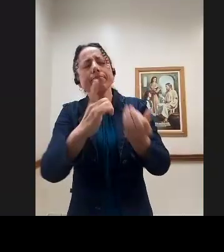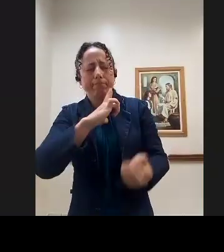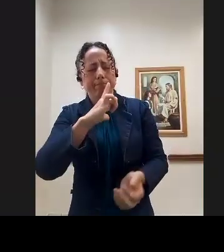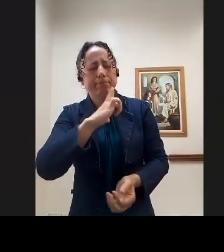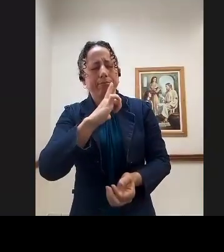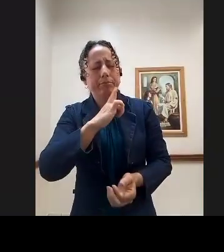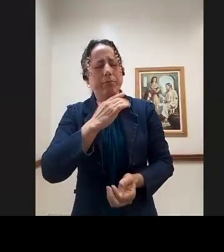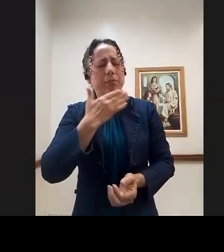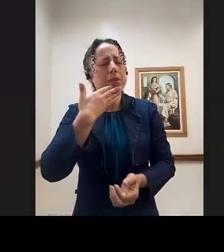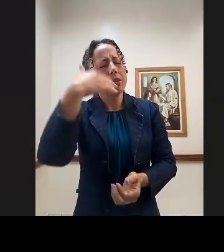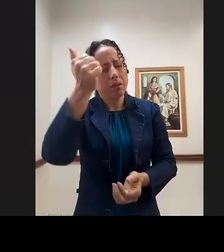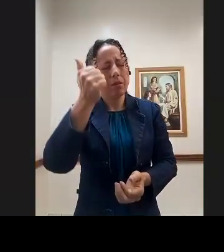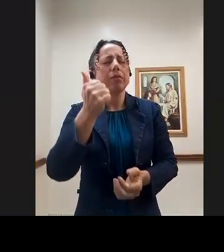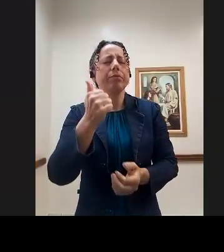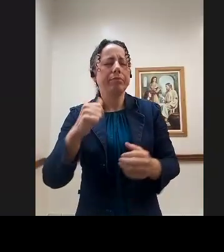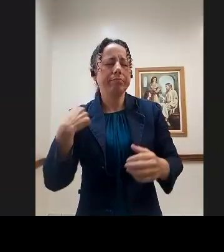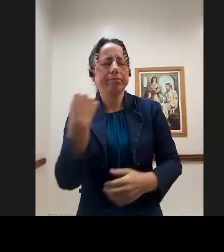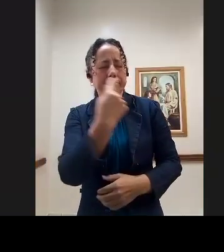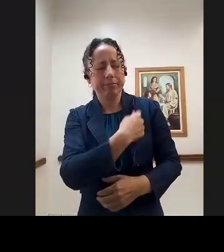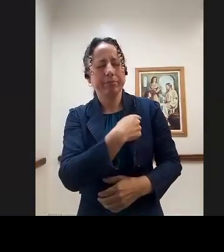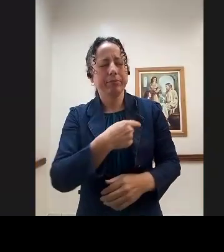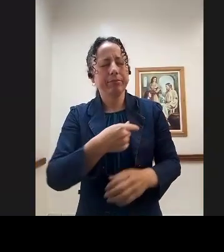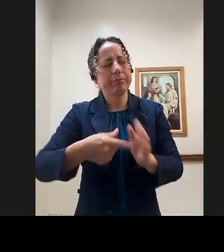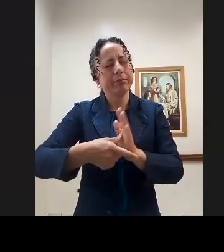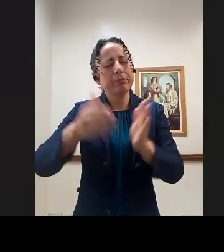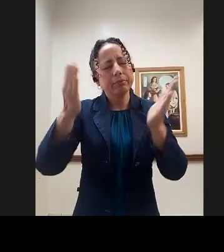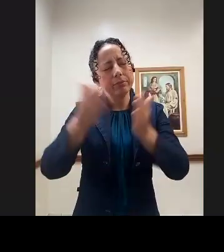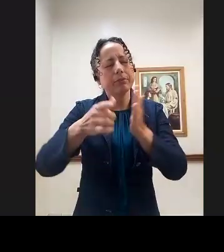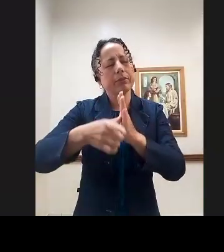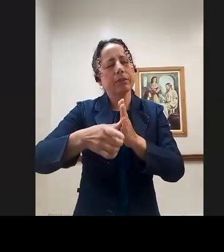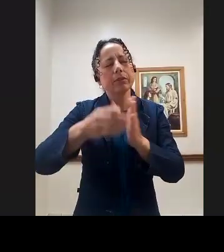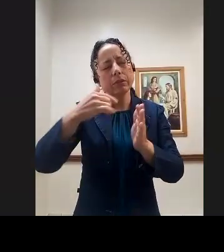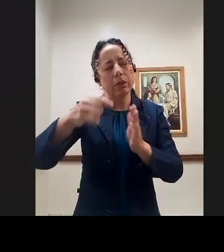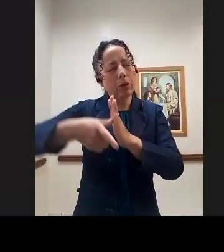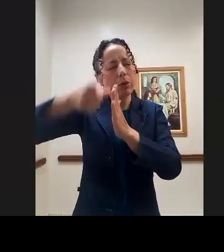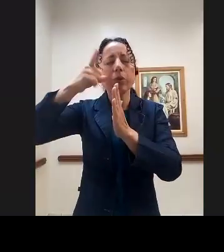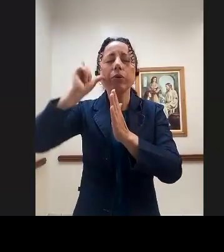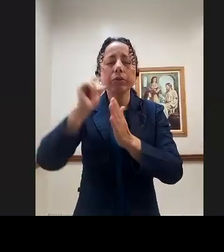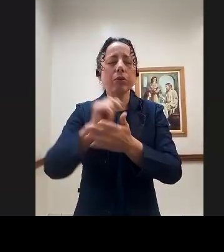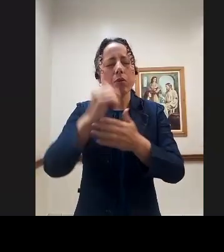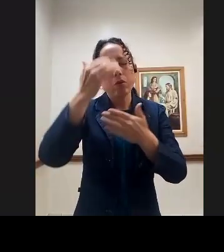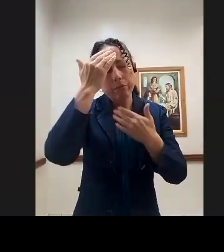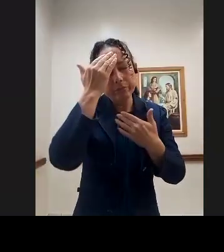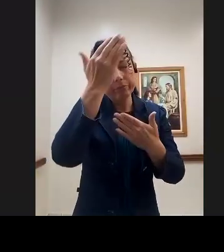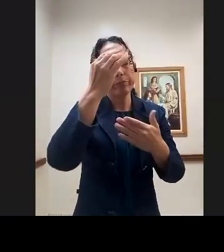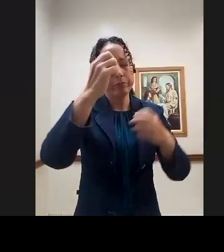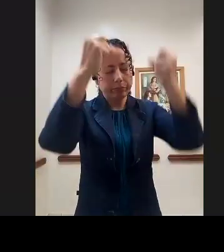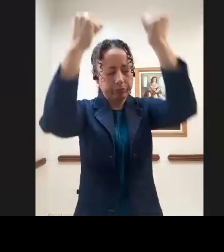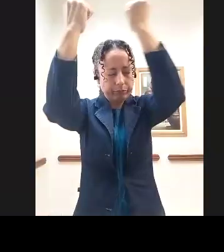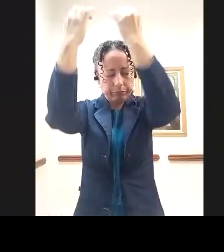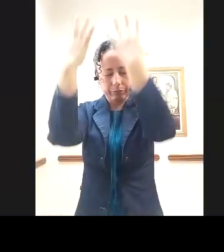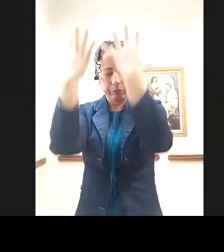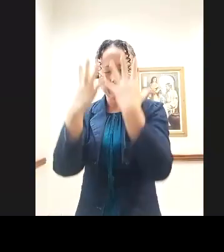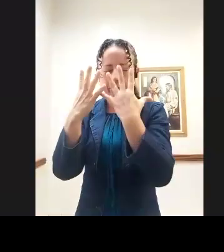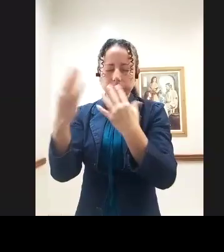do que fomos ontem. Muito obrigada por todas as bênçãos que o Senhor dá para nós.